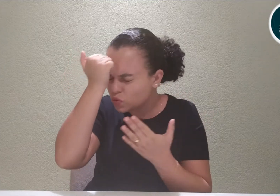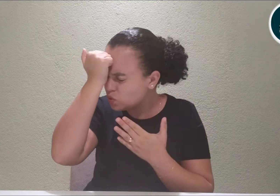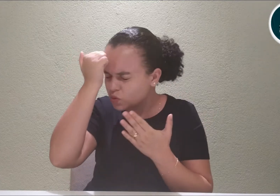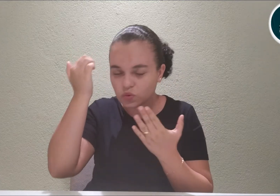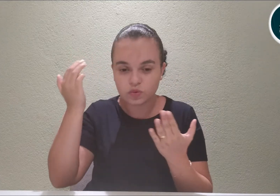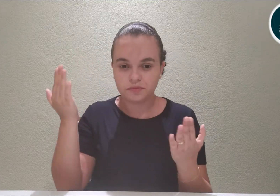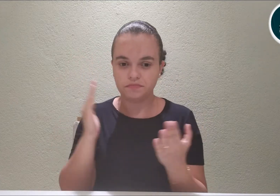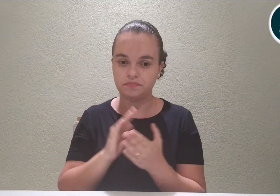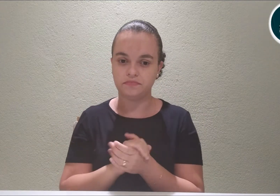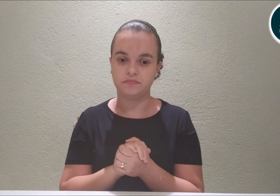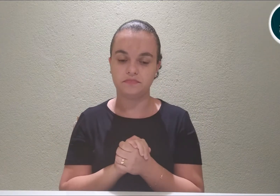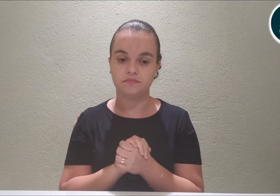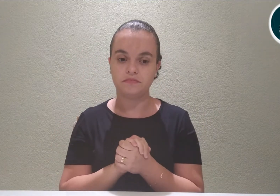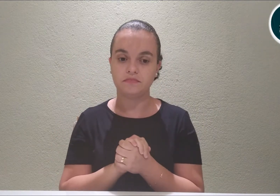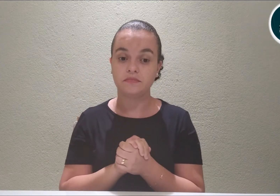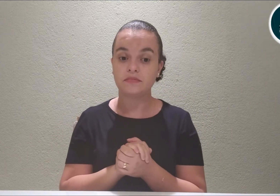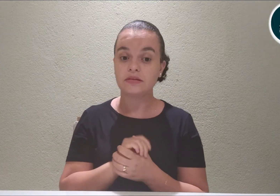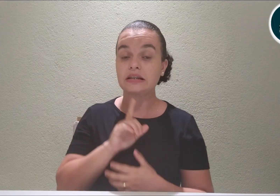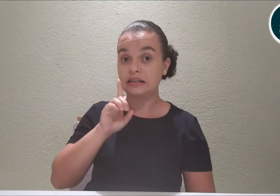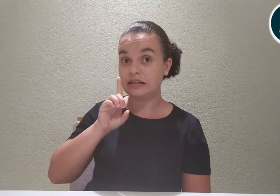e pediu perdão a Deus.